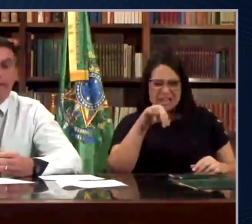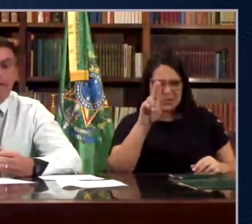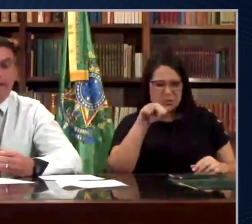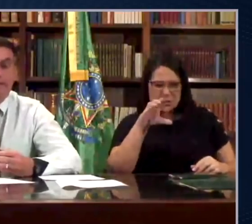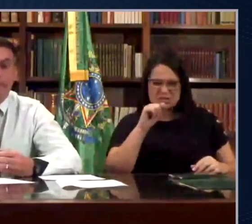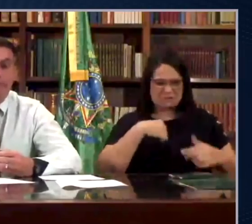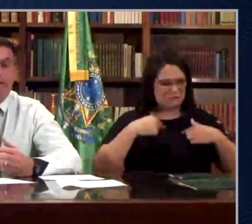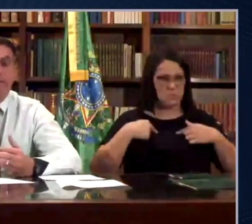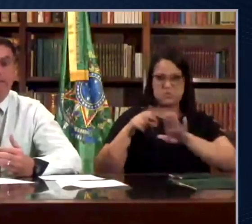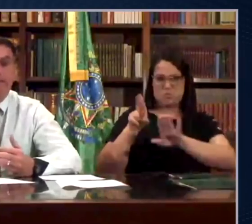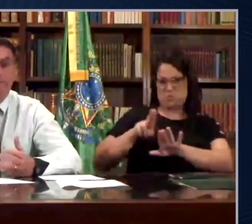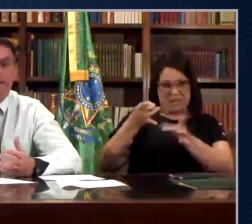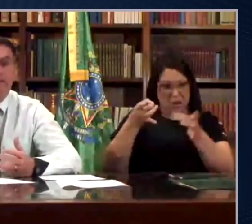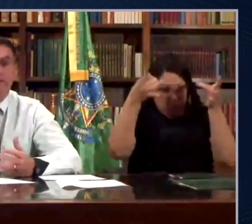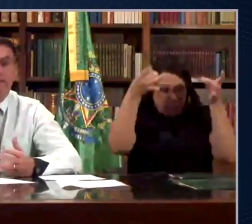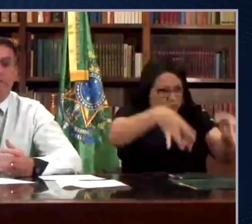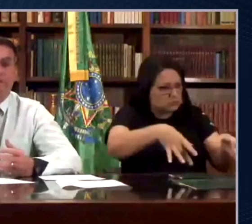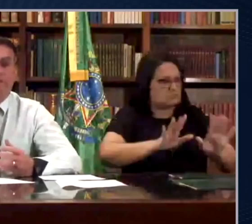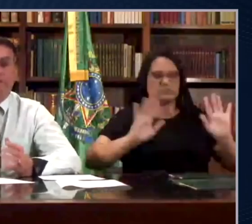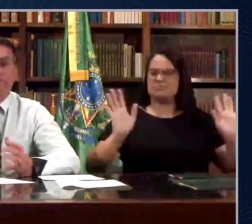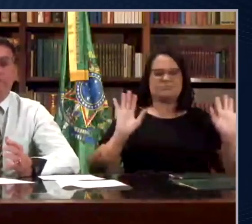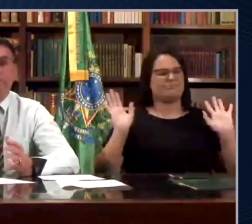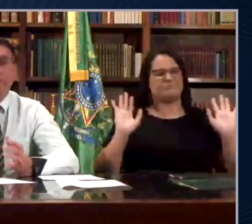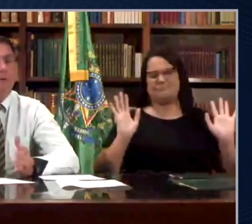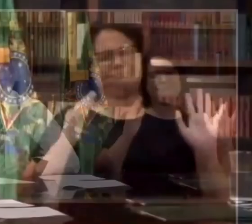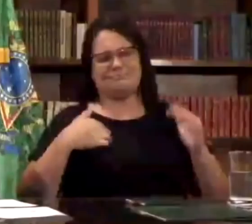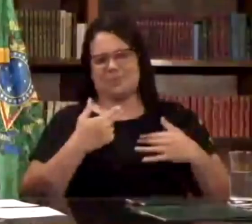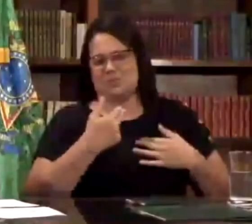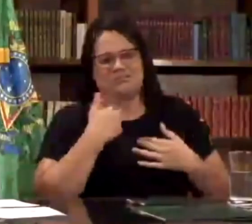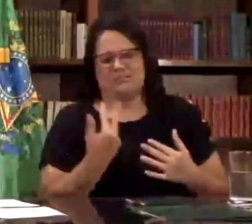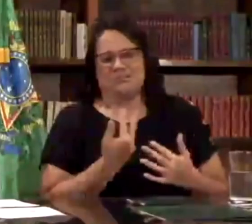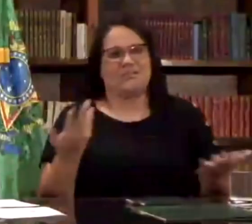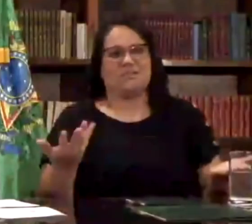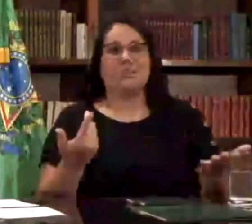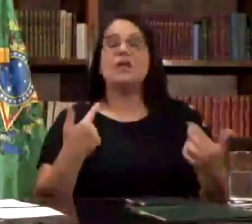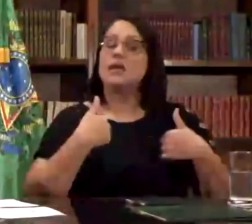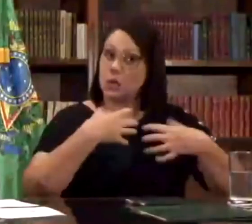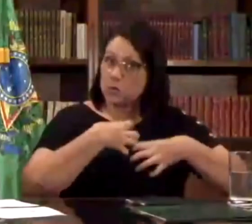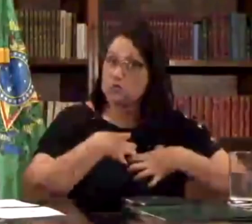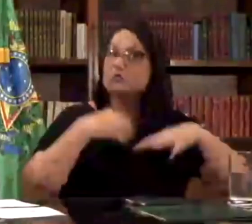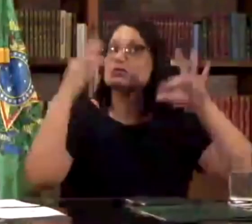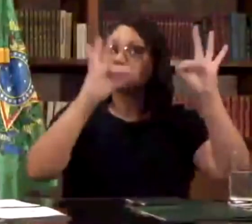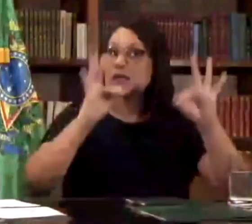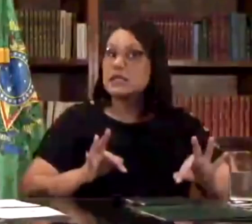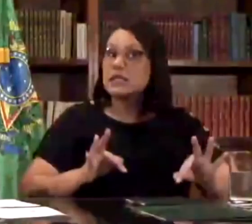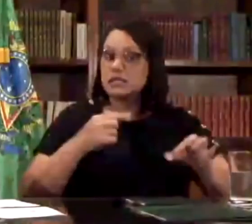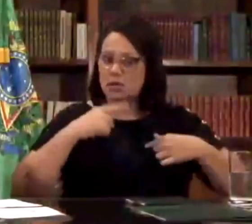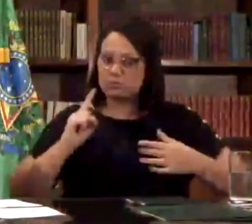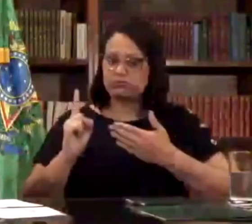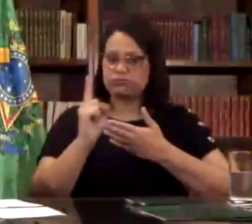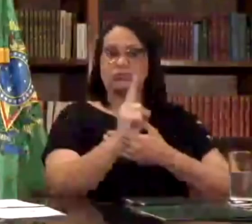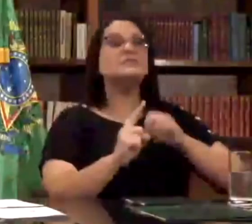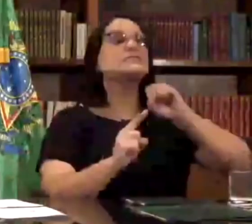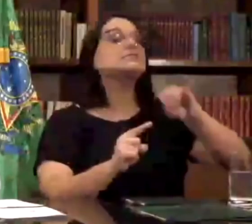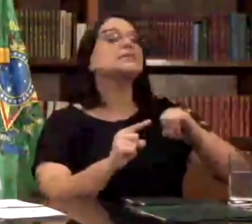feliz, né, até por estar na frente de um problema grande como esse. Eu fico pensando se tivesse o outro que ficou em